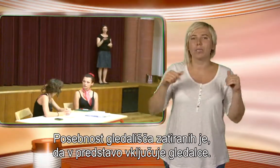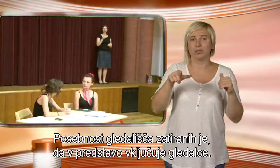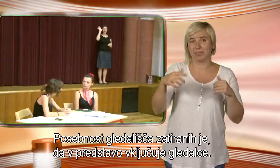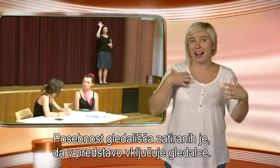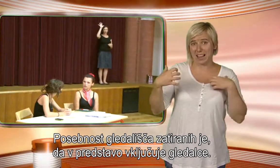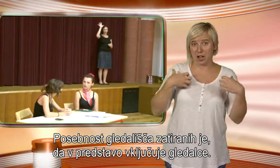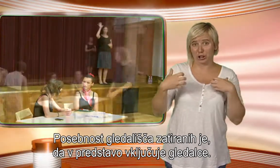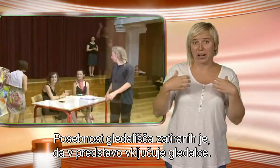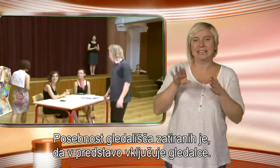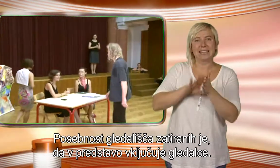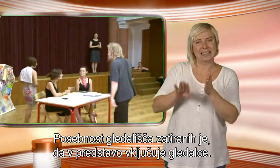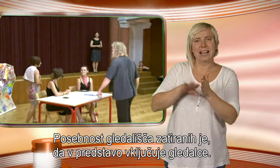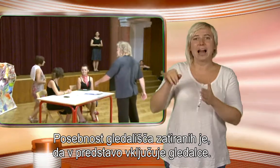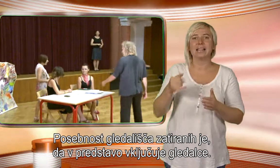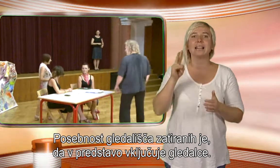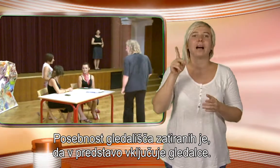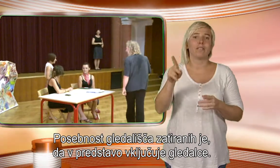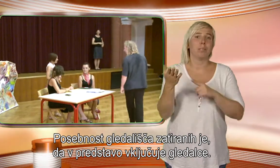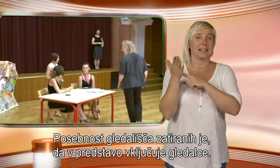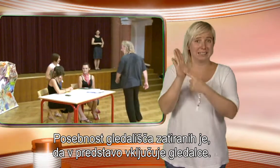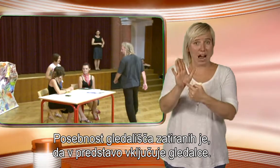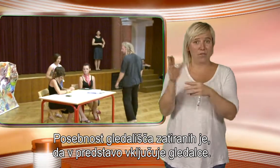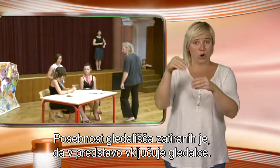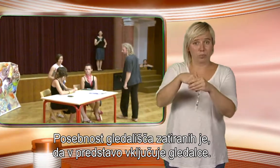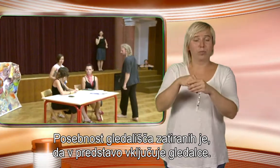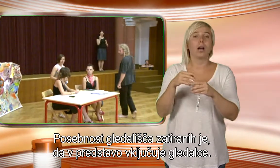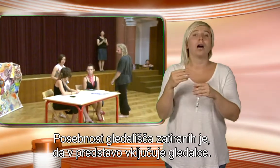Posebnost Gledališča zatiranih je, da v predstavo vključuje gledalce.